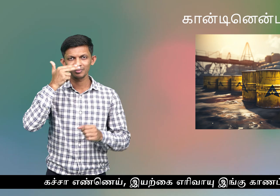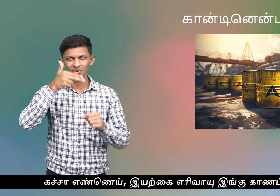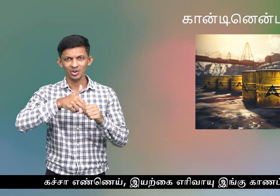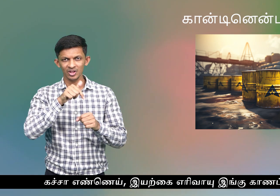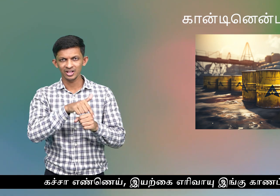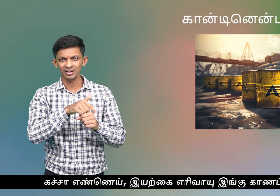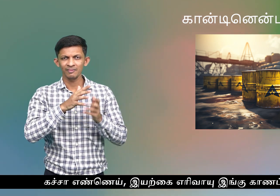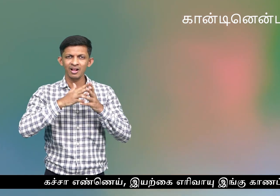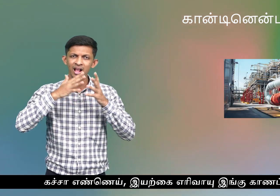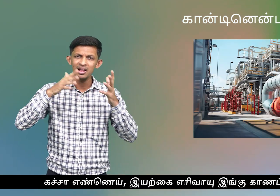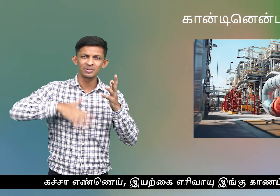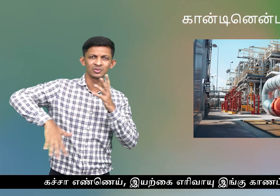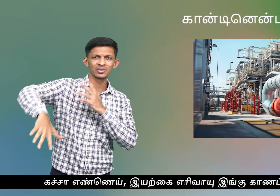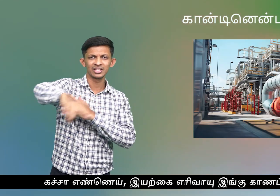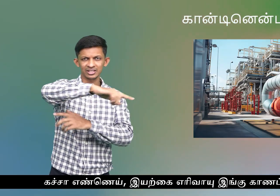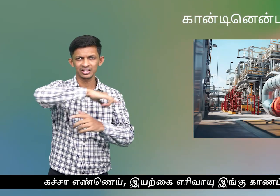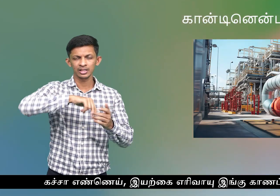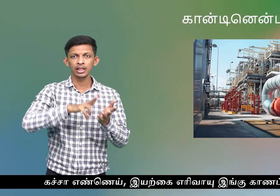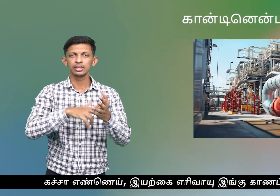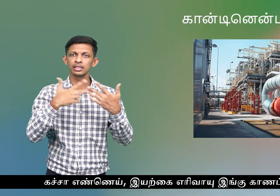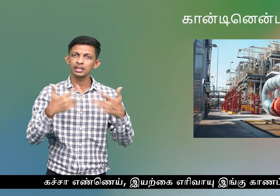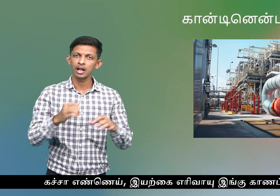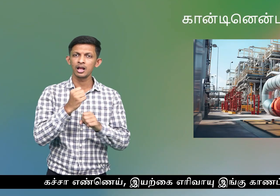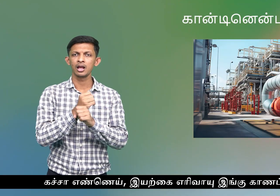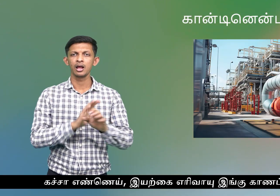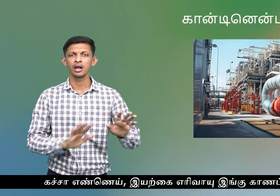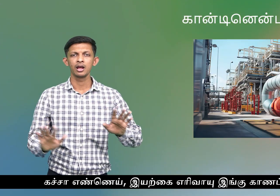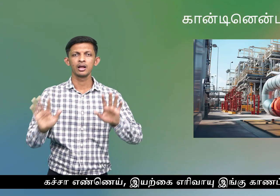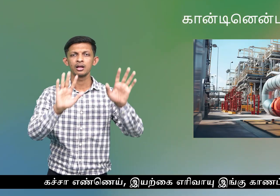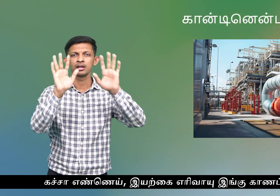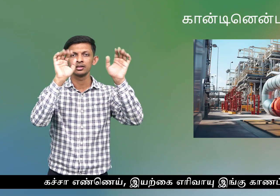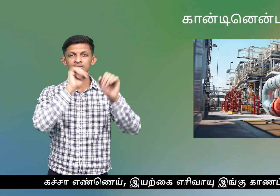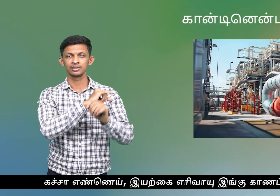கச்சா எண்ணெய், இயற்கை எரிவாயு இங்கு காணப்படுகின்றன.